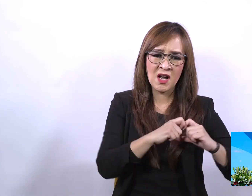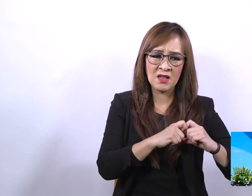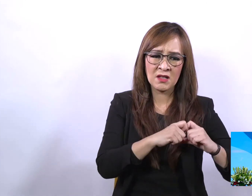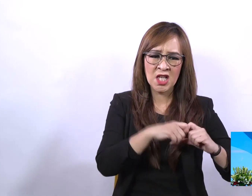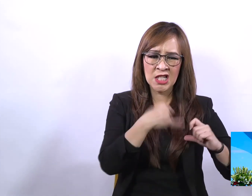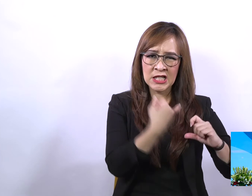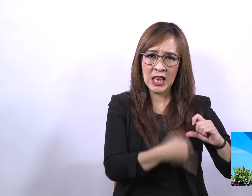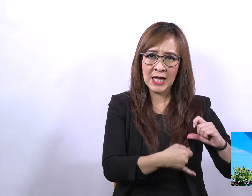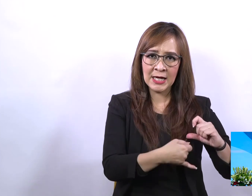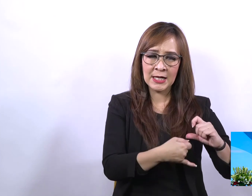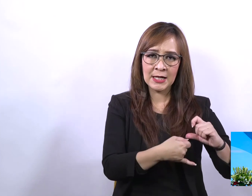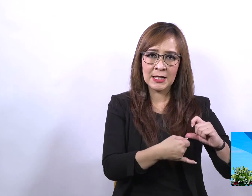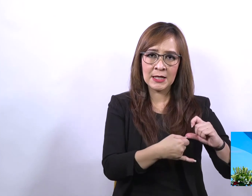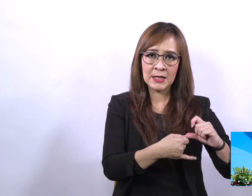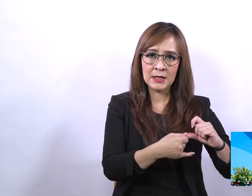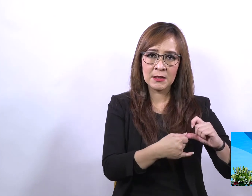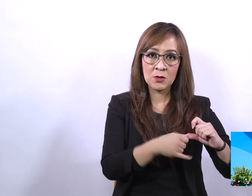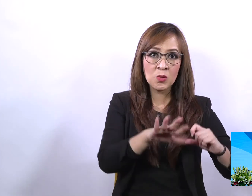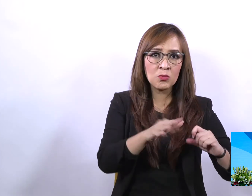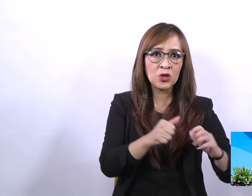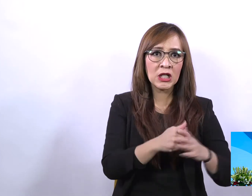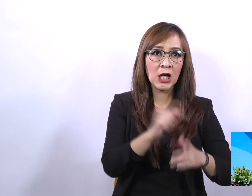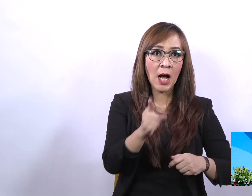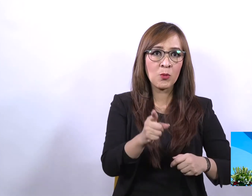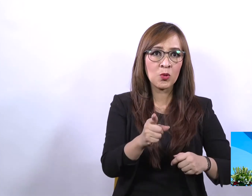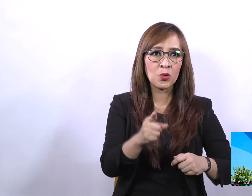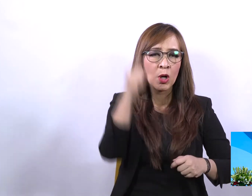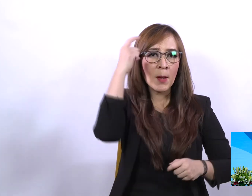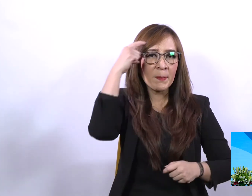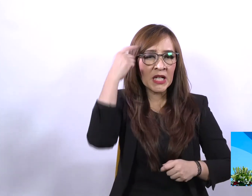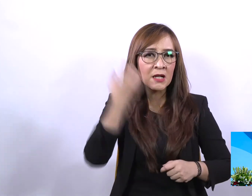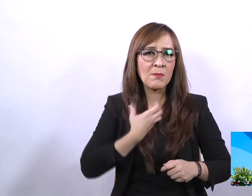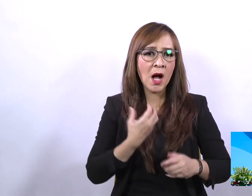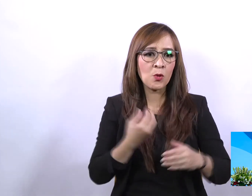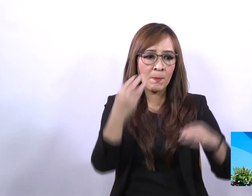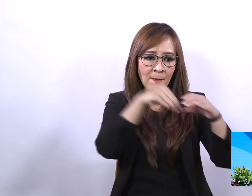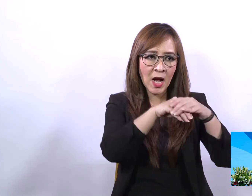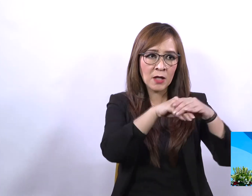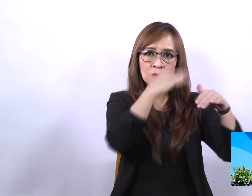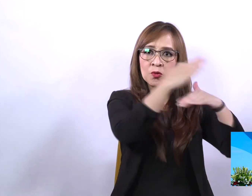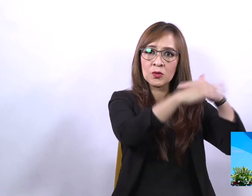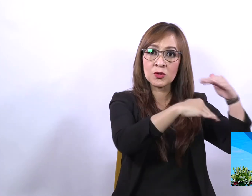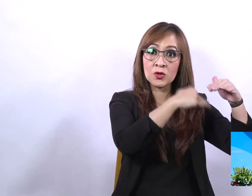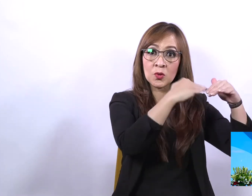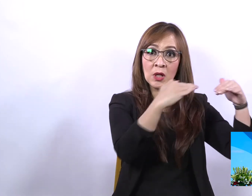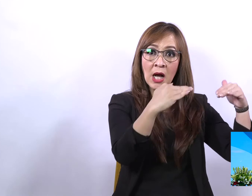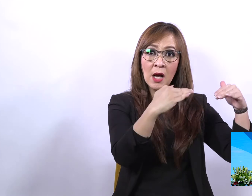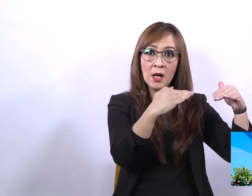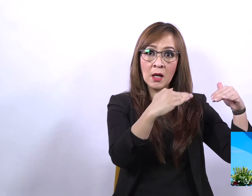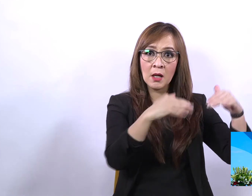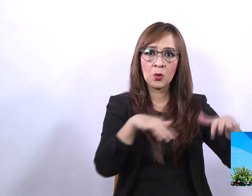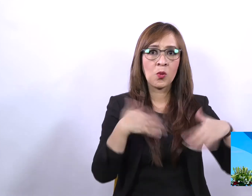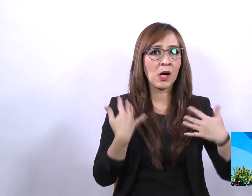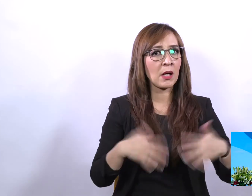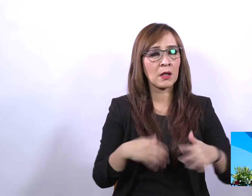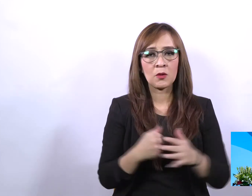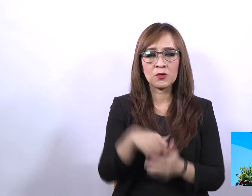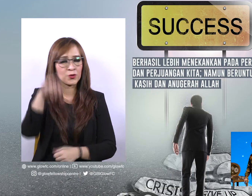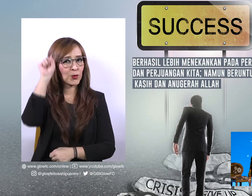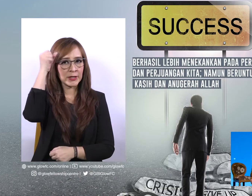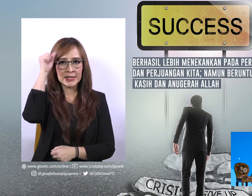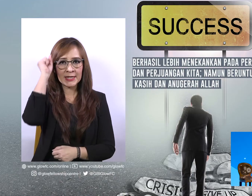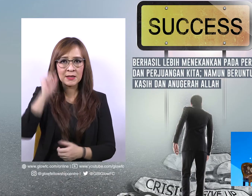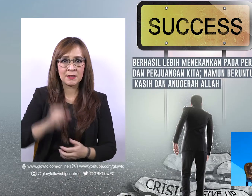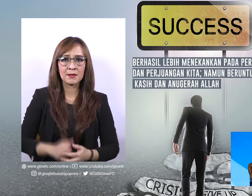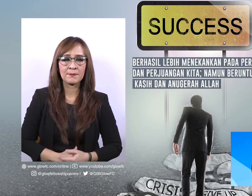busuk lalu kau pikir kau masuk surga Hahaha kok pikirku ada orang dalam kapan ya jadi selesai